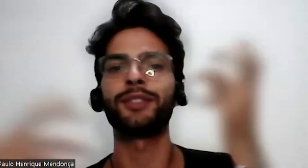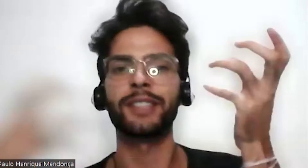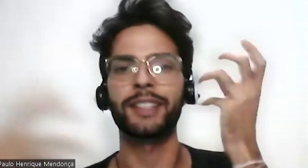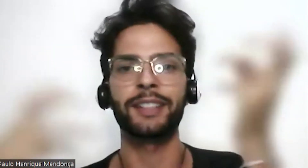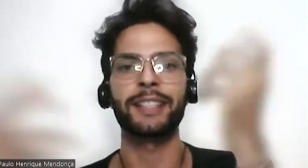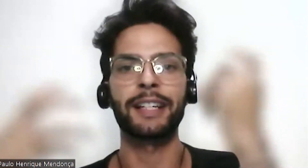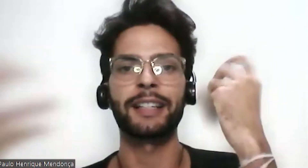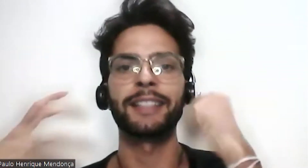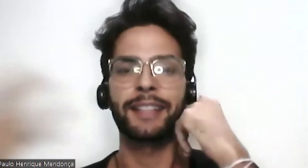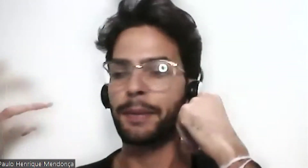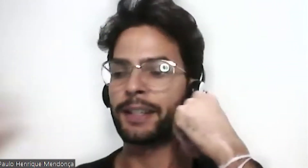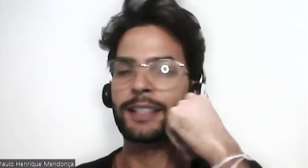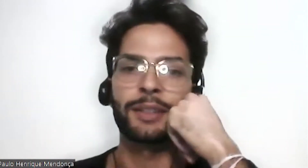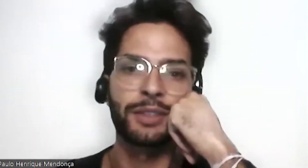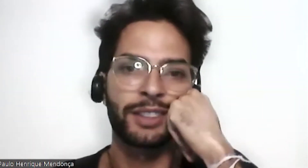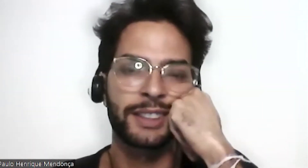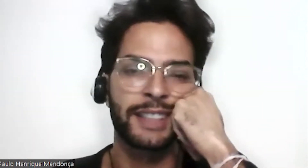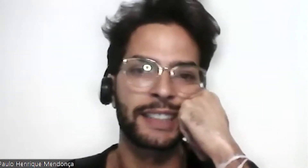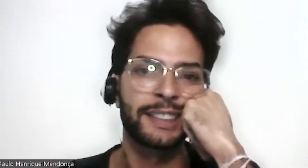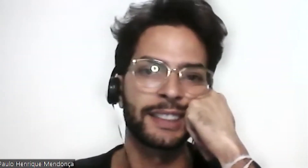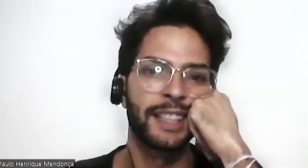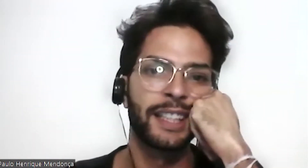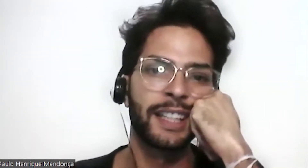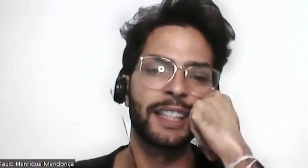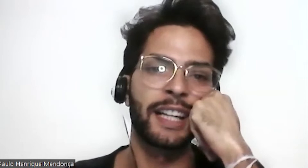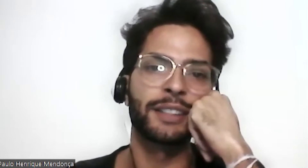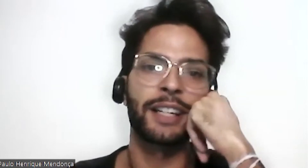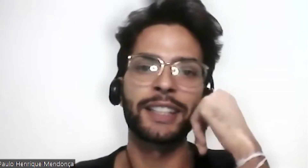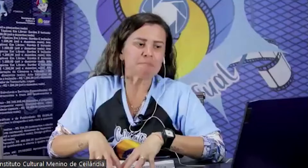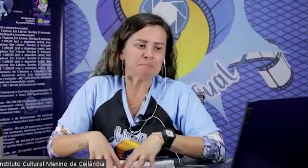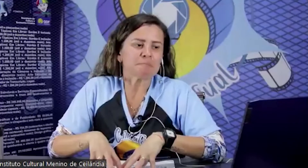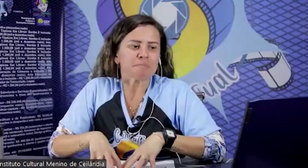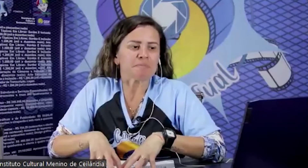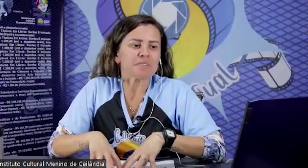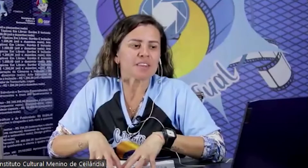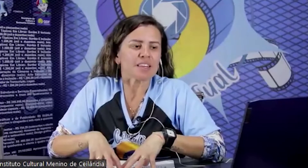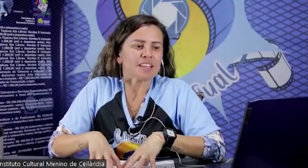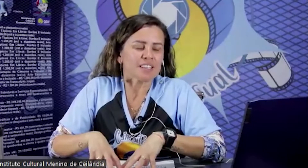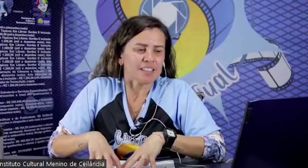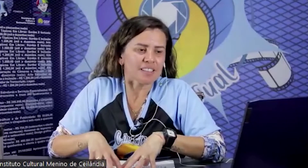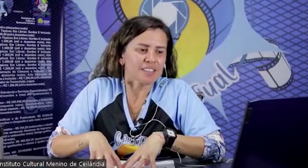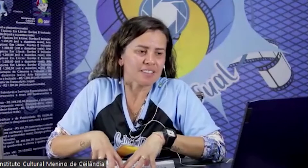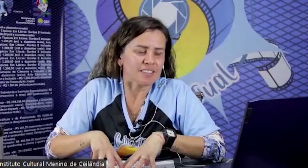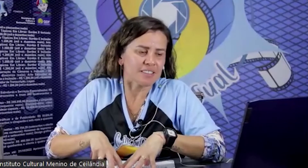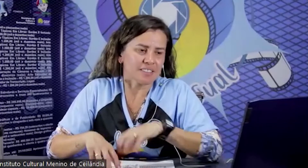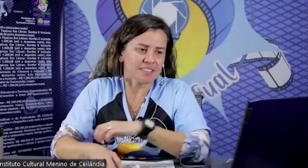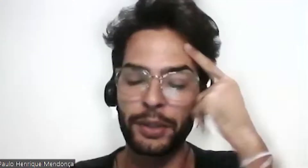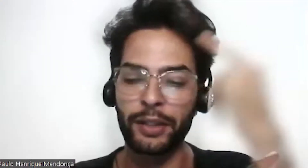né? Nessa interpretação dos nossos sinais. E Você aí eu trago lembra? essa questão da prova, por exemplo, porque eu